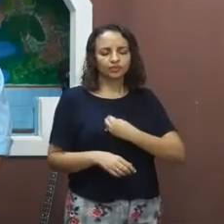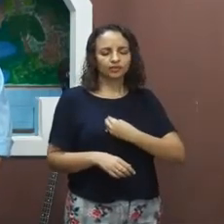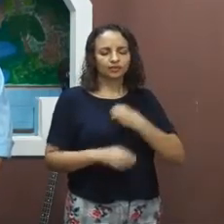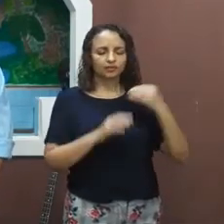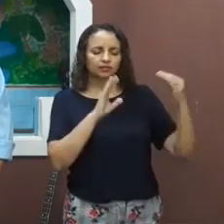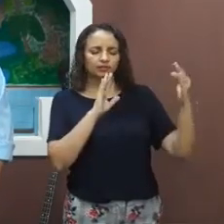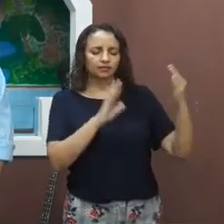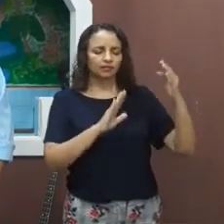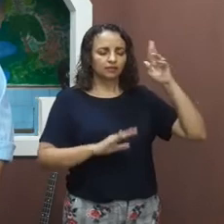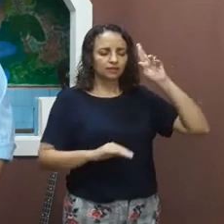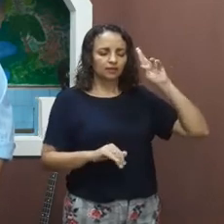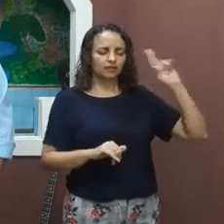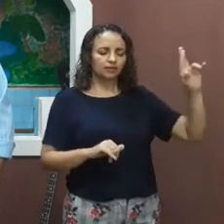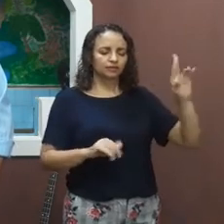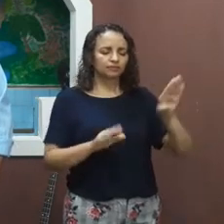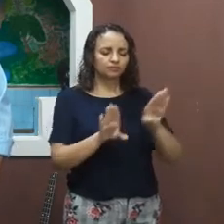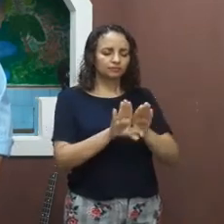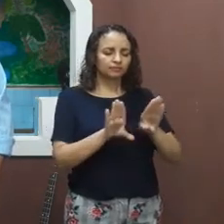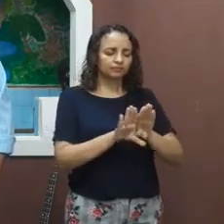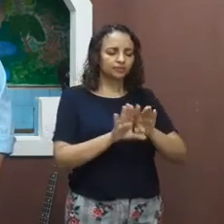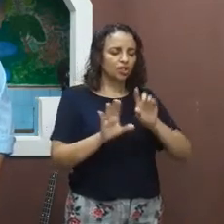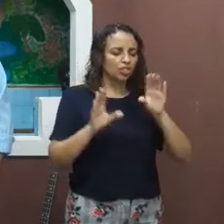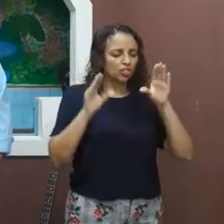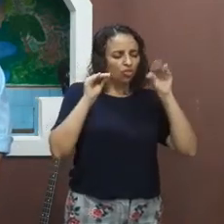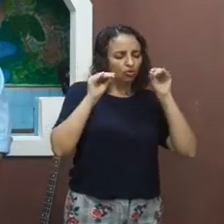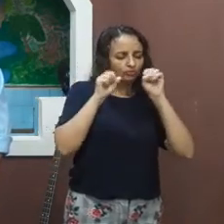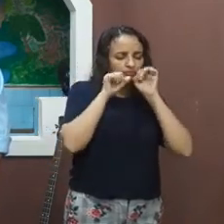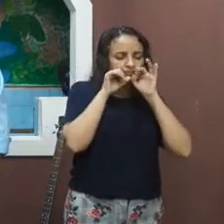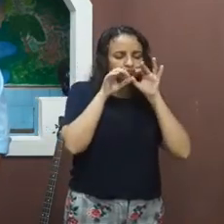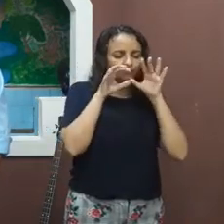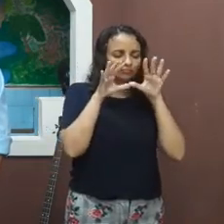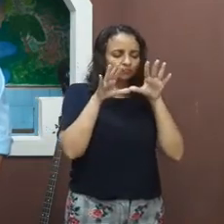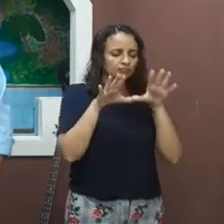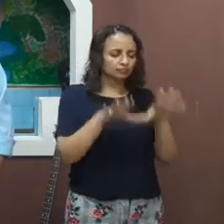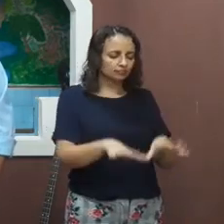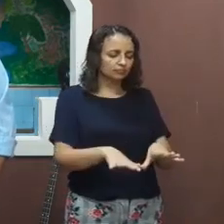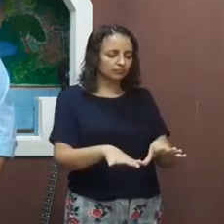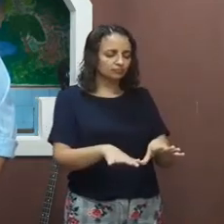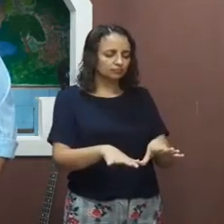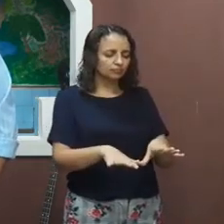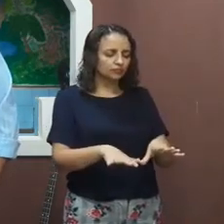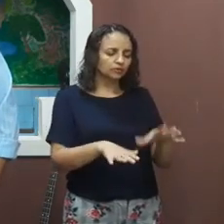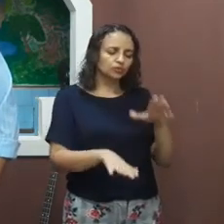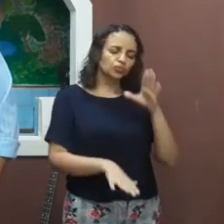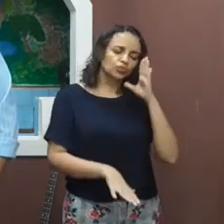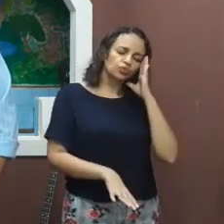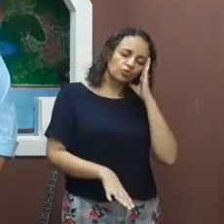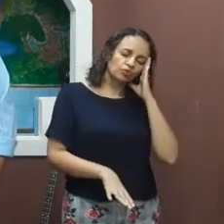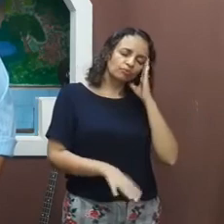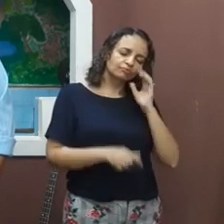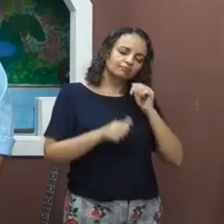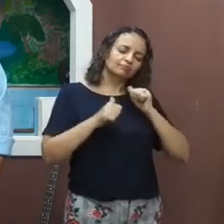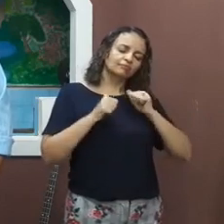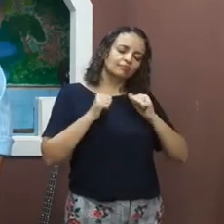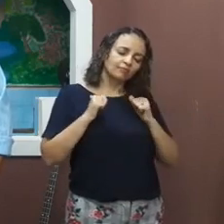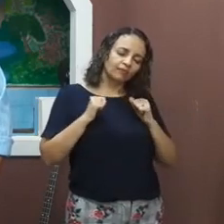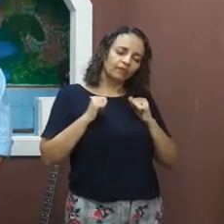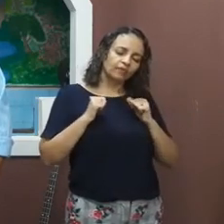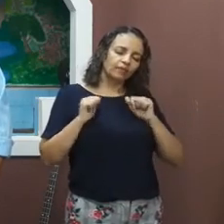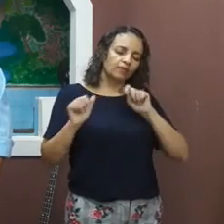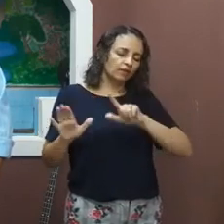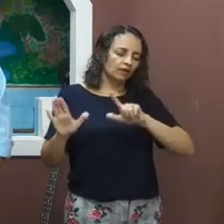que Tu possa estar nos abençoando no decorrer dessa noite, nos dando, Senhor Deus, uma noite maravilhosa, um bom descanso, que essa semana